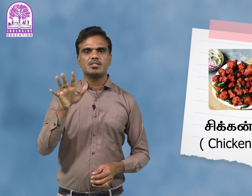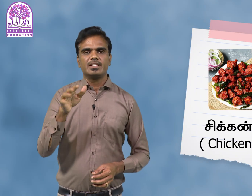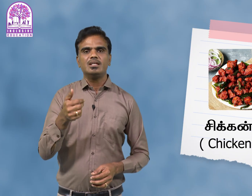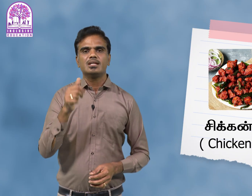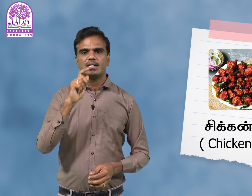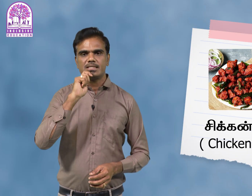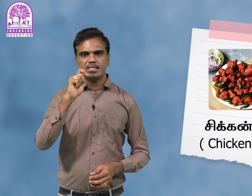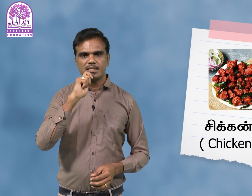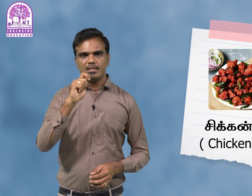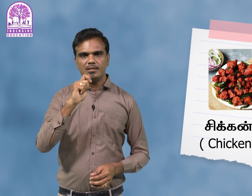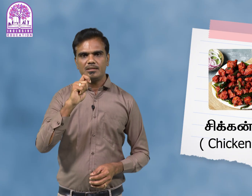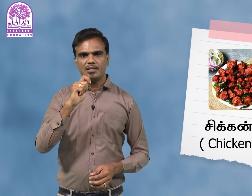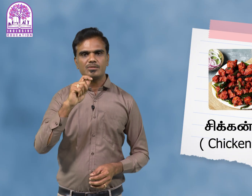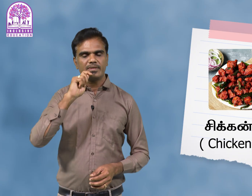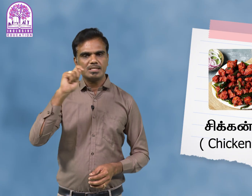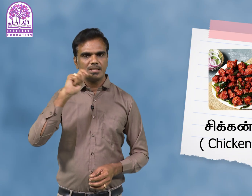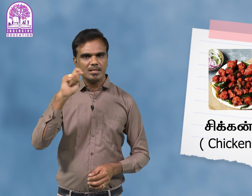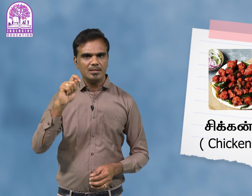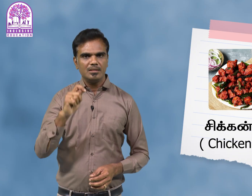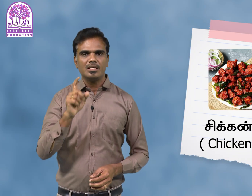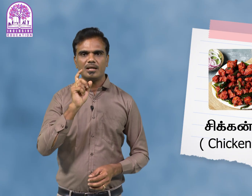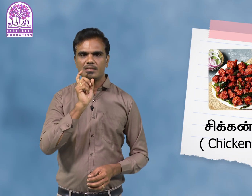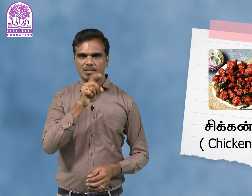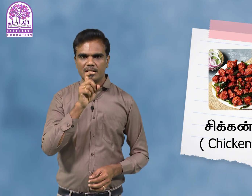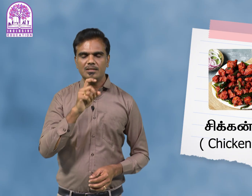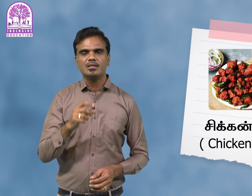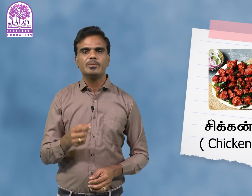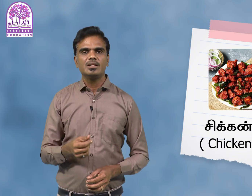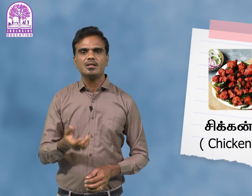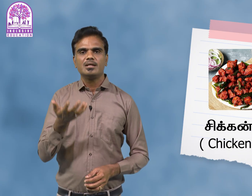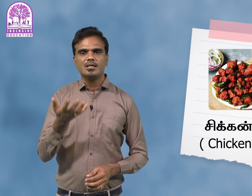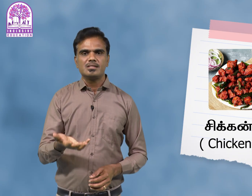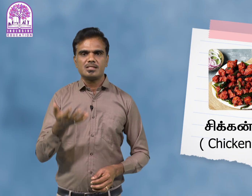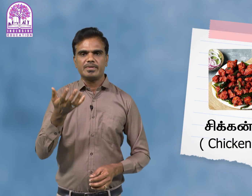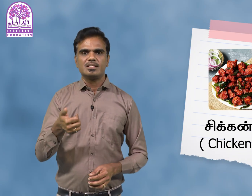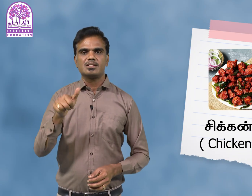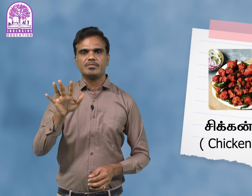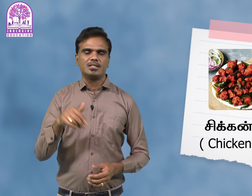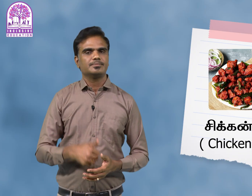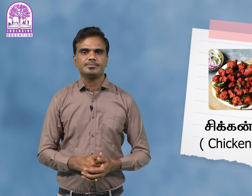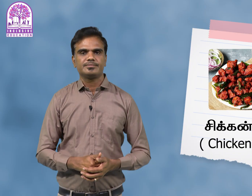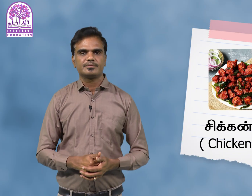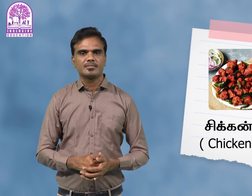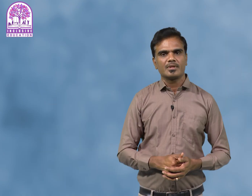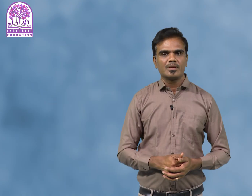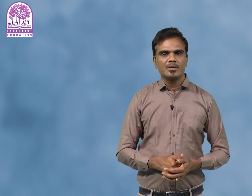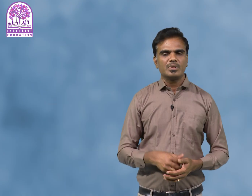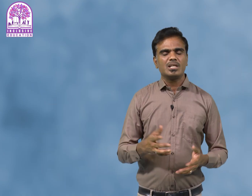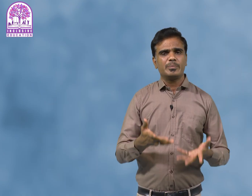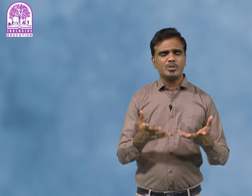65 சிக்கன் சொல்லுவீங்க, சிக்கன் என்ன பண்ணலாம் 65. புரியுதுங்களா? இப்போ வந்து